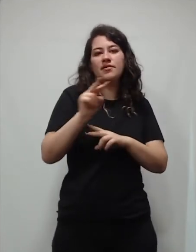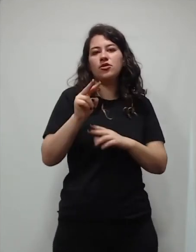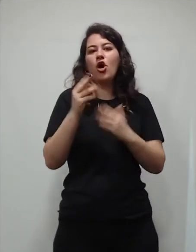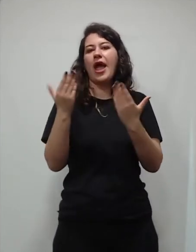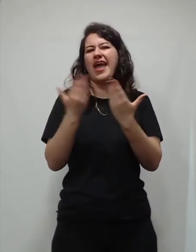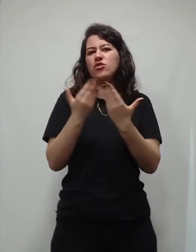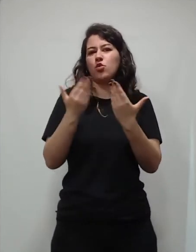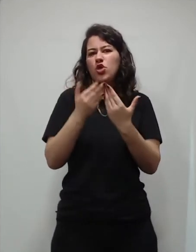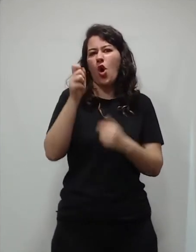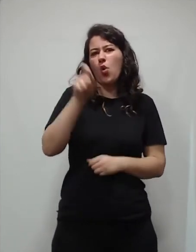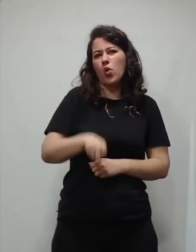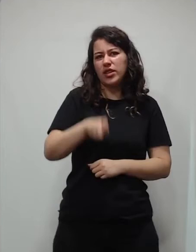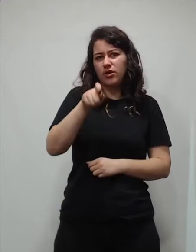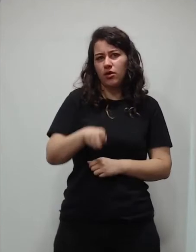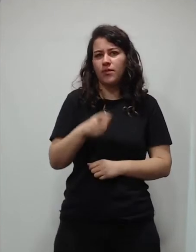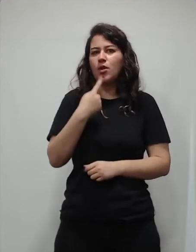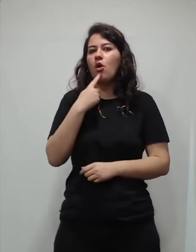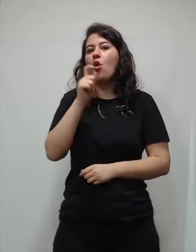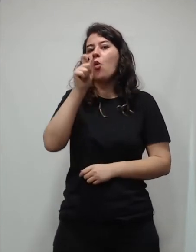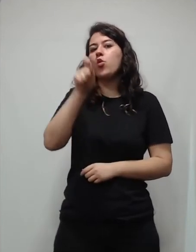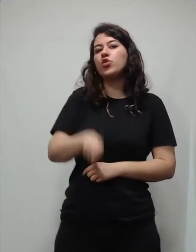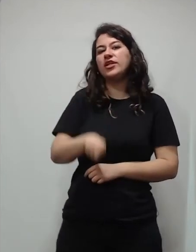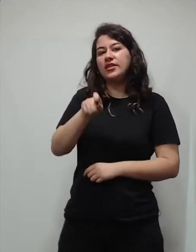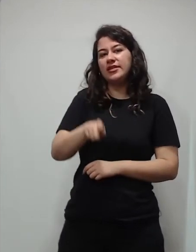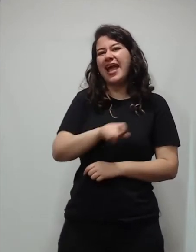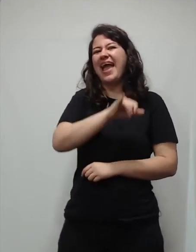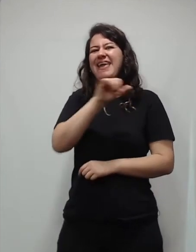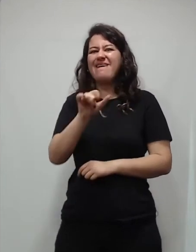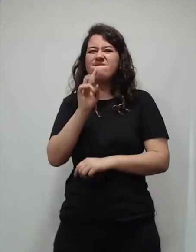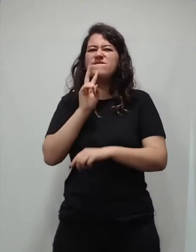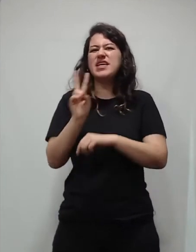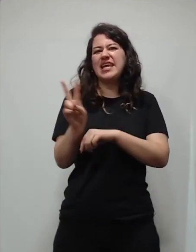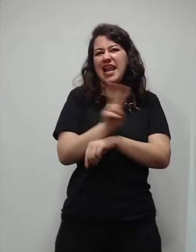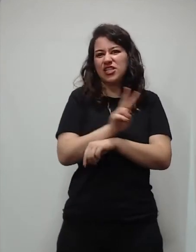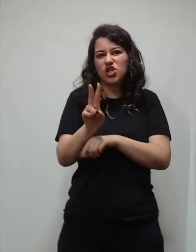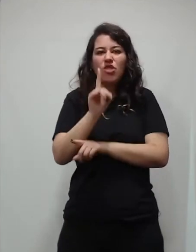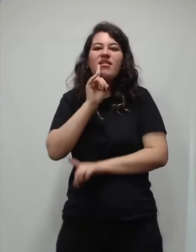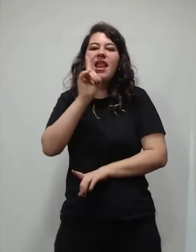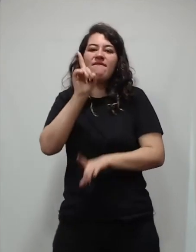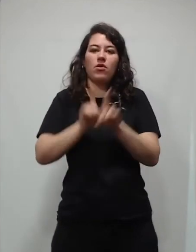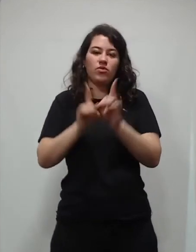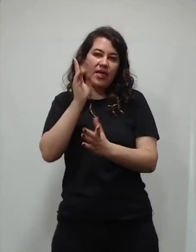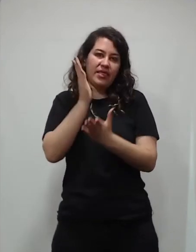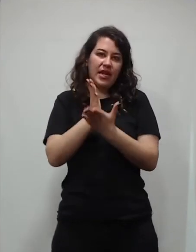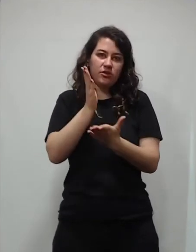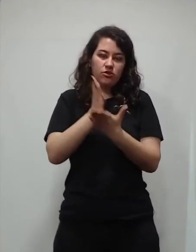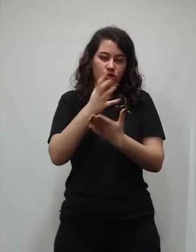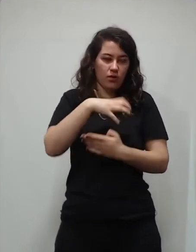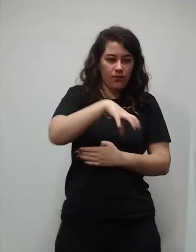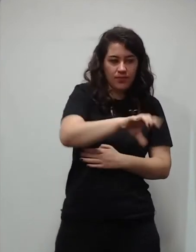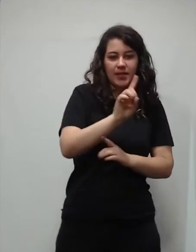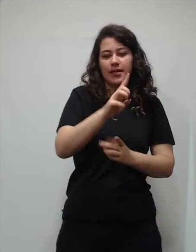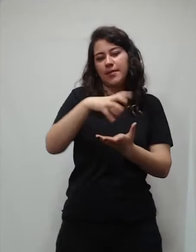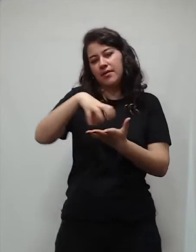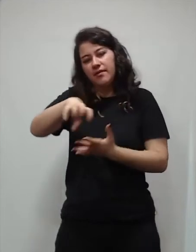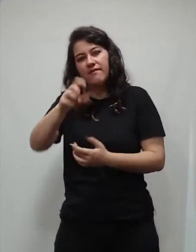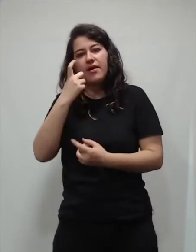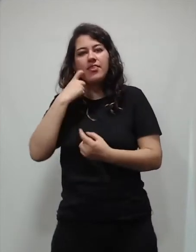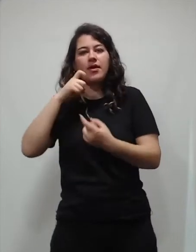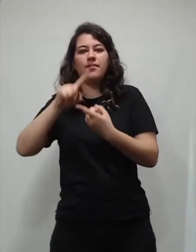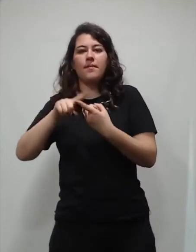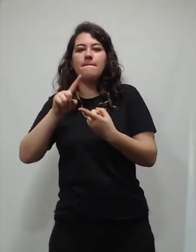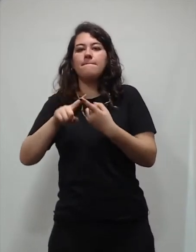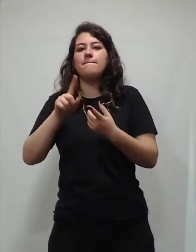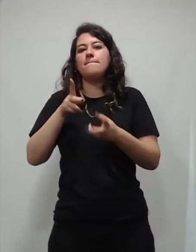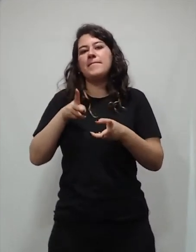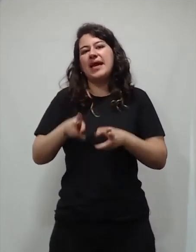o Judiciales, Justicia y Legislación de la Familia de Derecho, y con el Mecanismo de Prevención